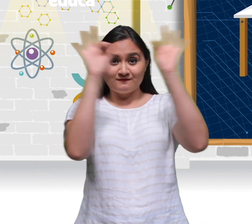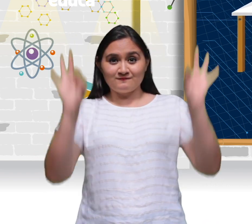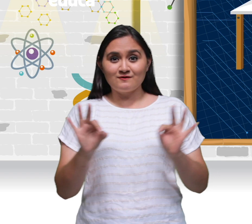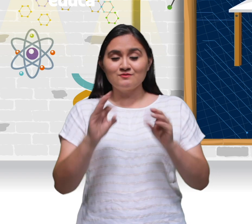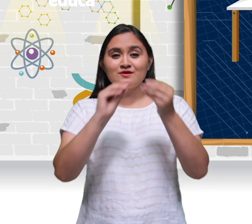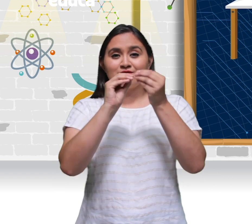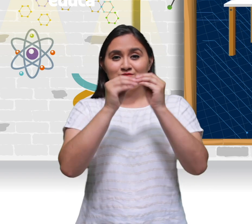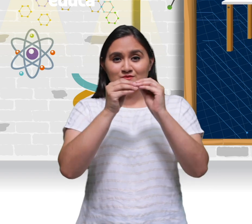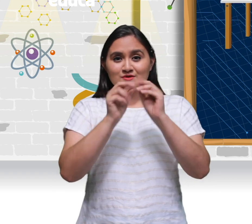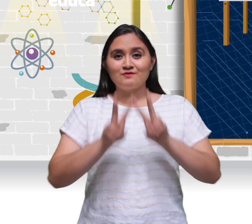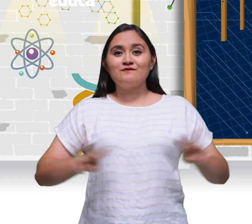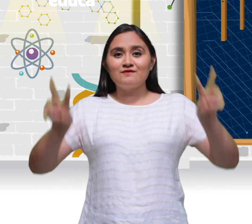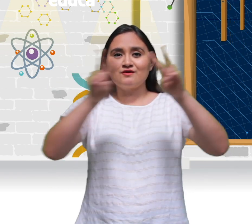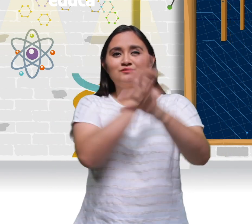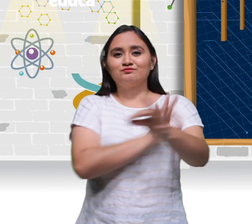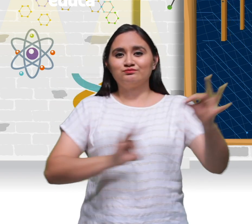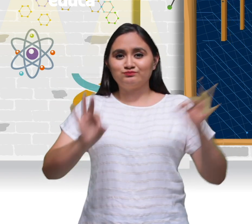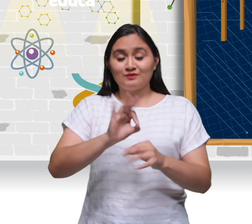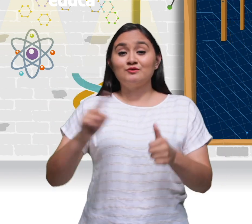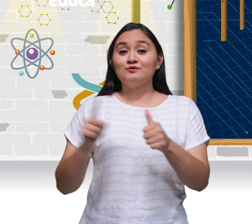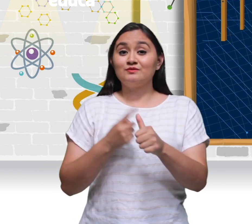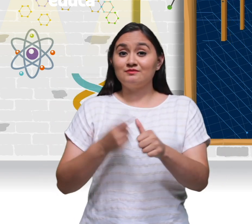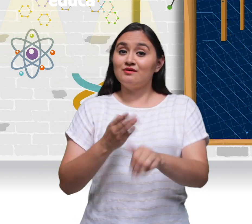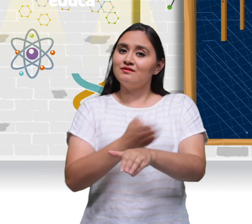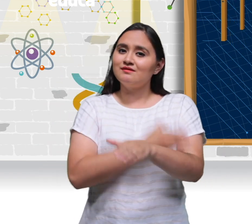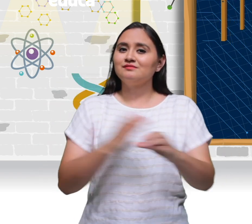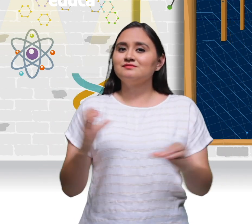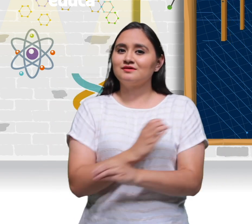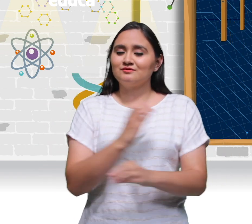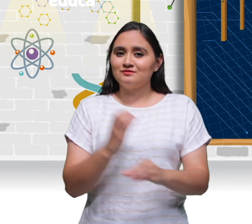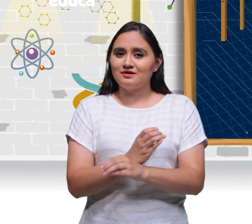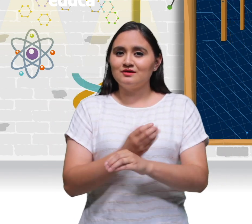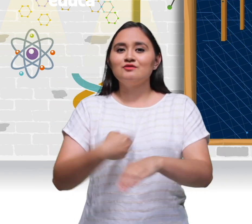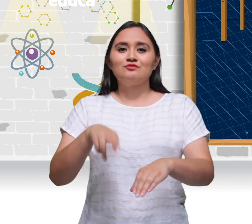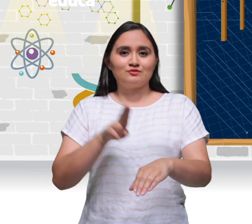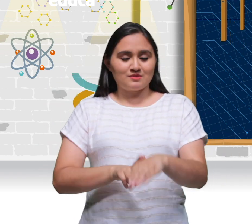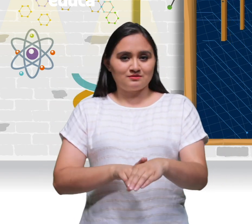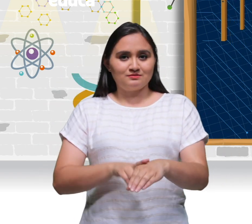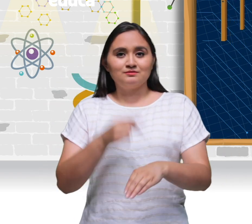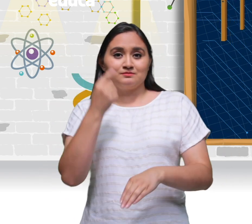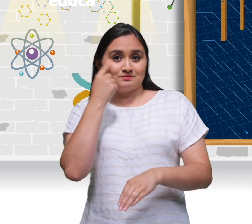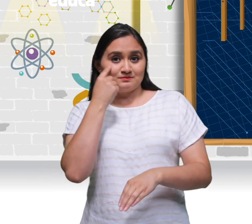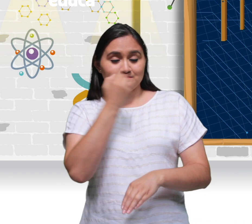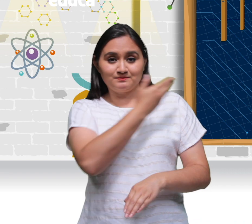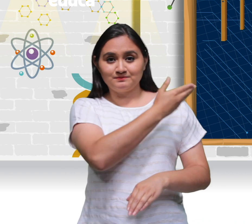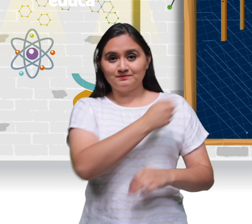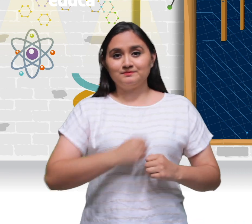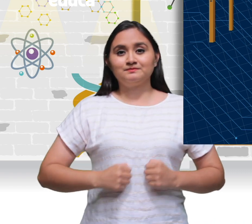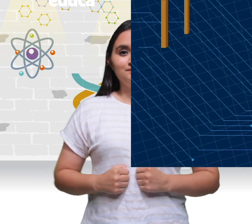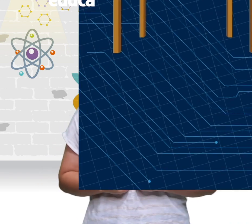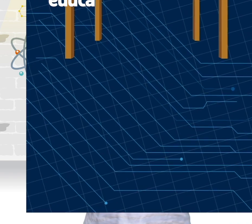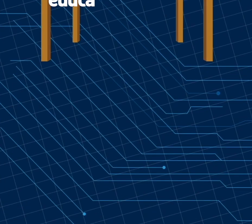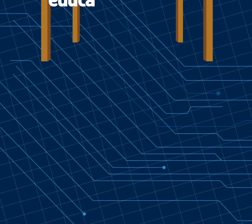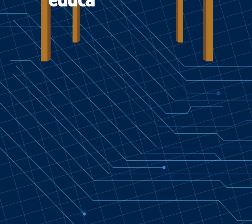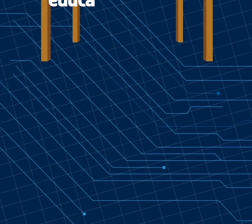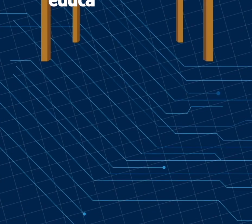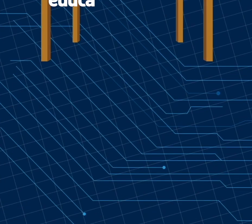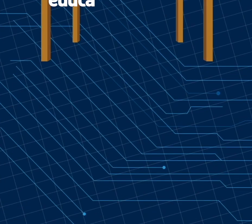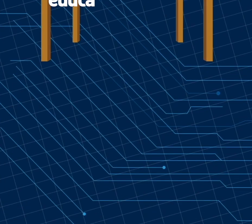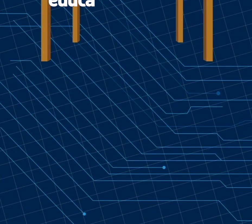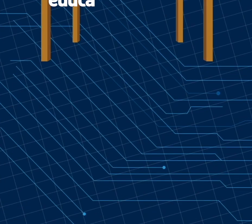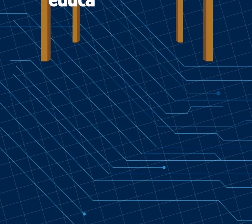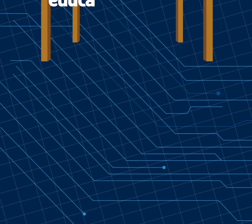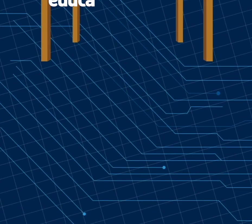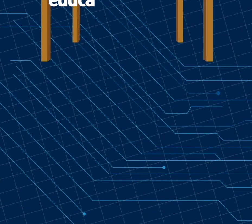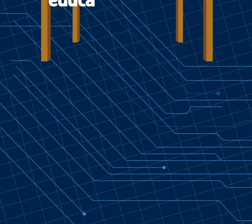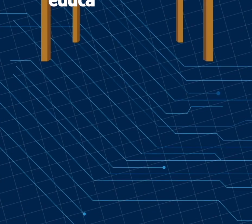solo reemplazamos los valores en ella, pero primero tenemos que calcular el valor de la normal. Para ello utilizamos la ecuación que nos dice que la fuerza es la suma vectorial del peso más